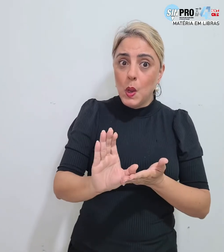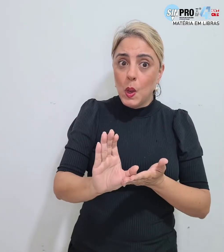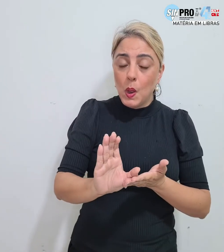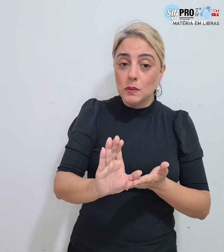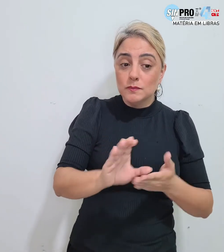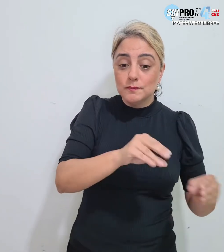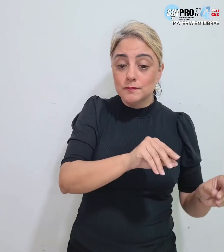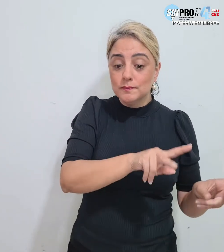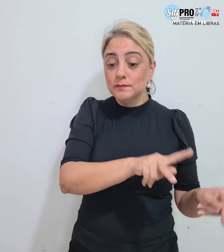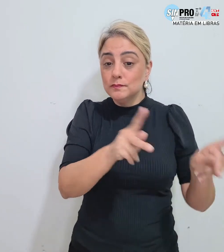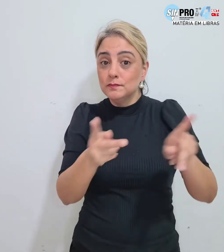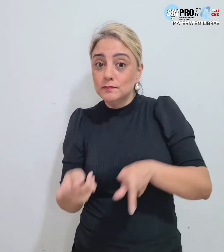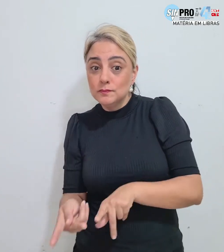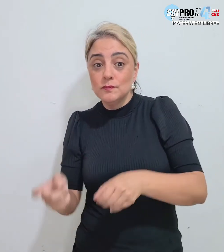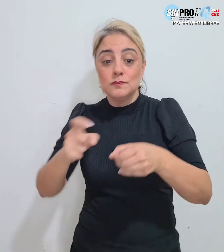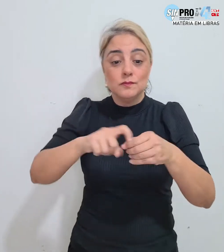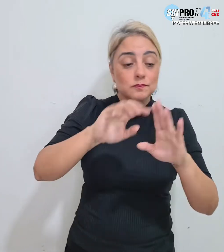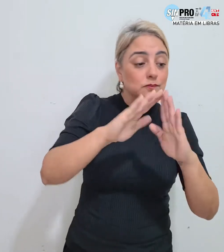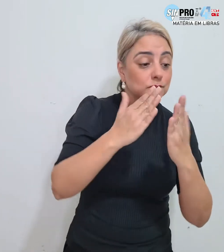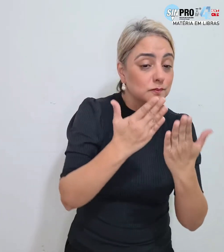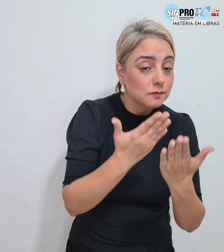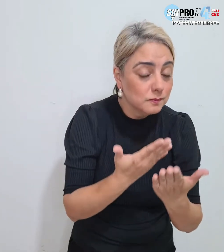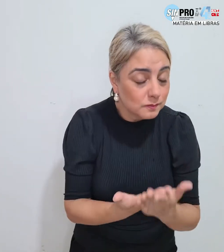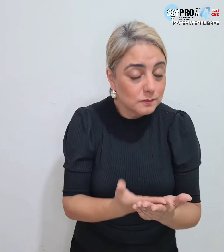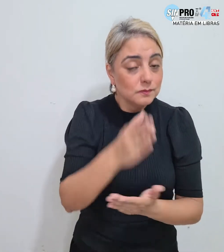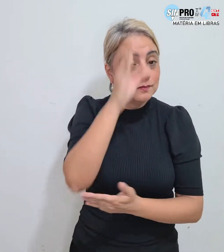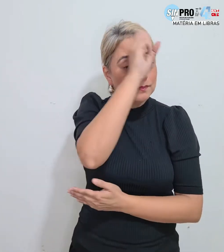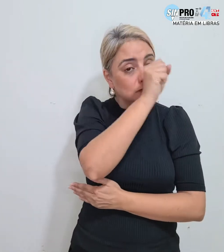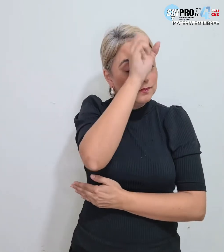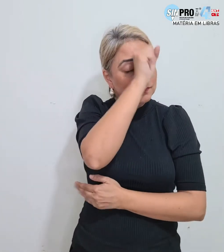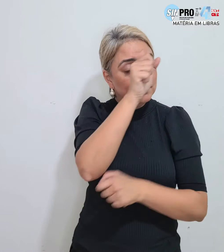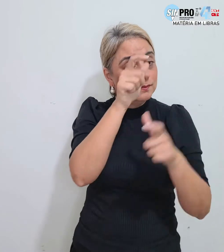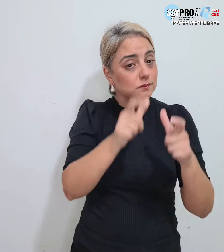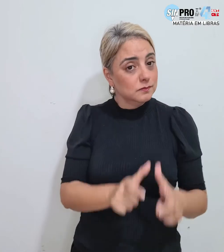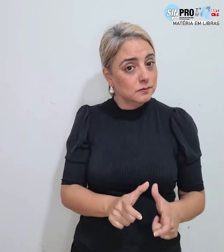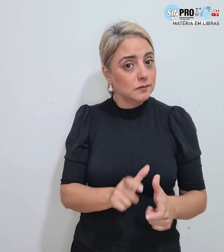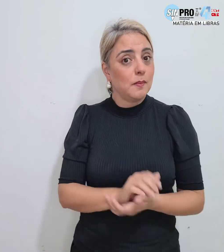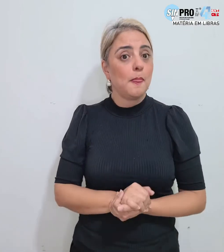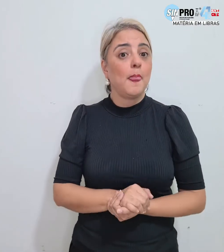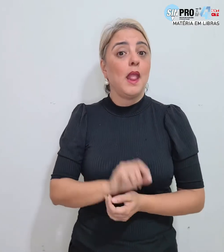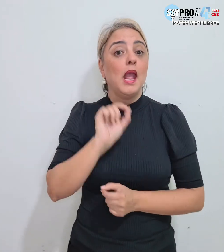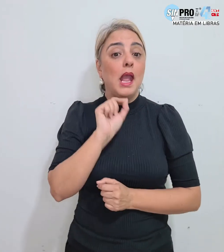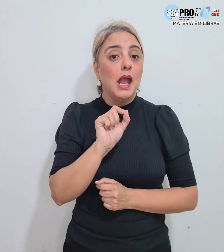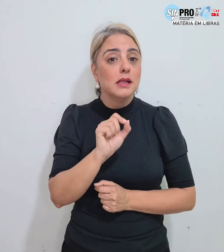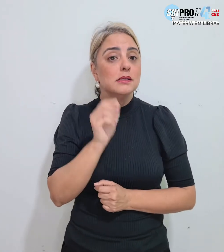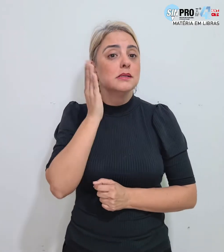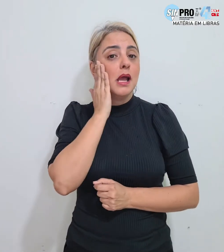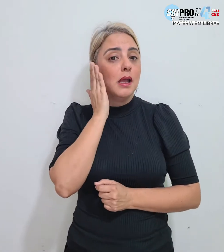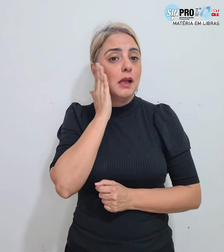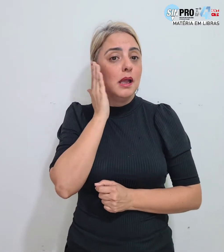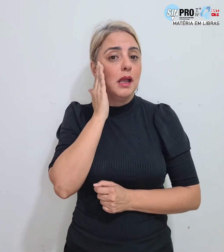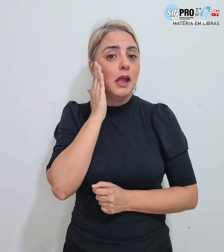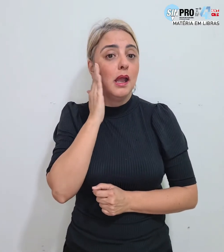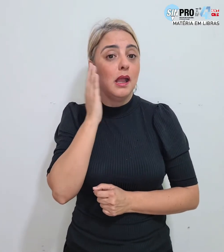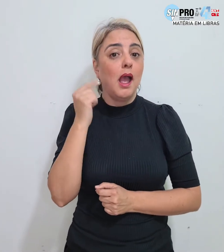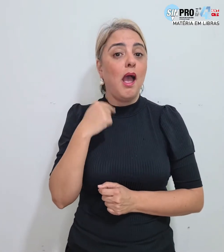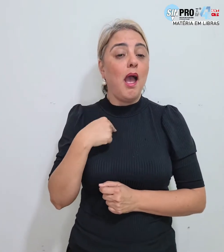para a transição de retorno ao ensino e aprendizado locais. Está sendo considerada a carga de